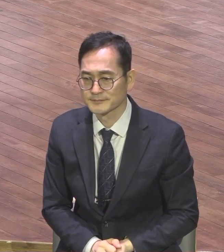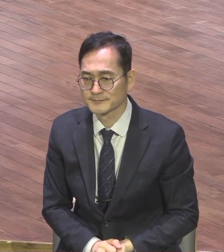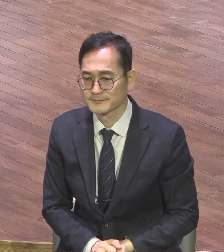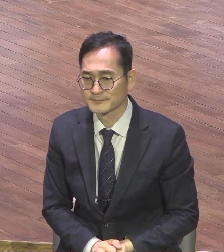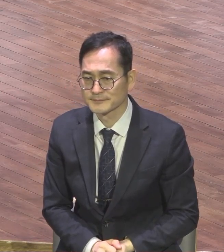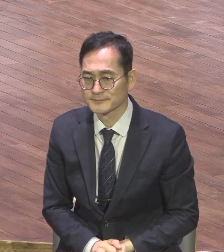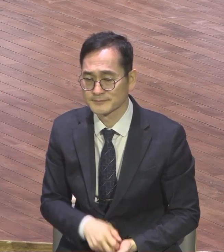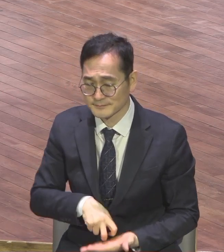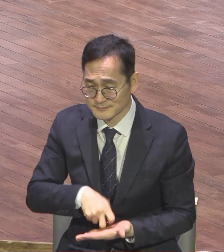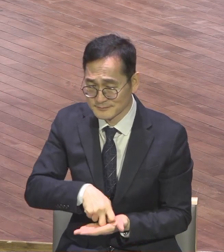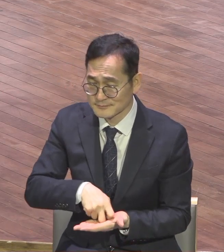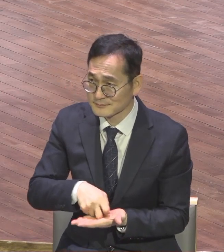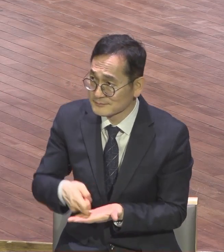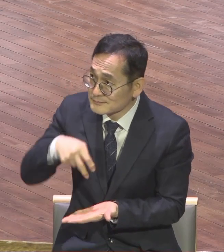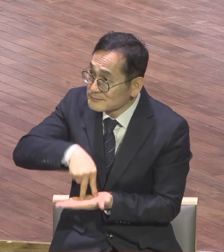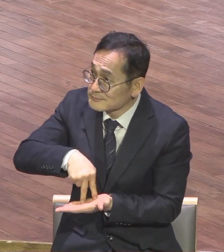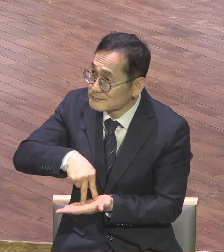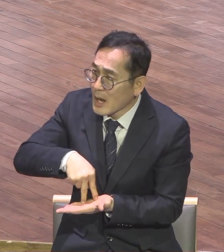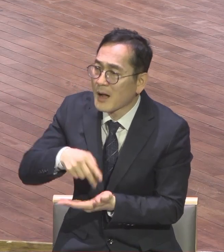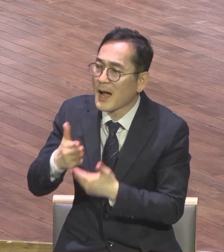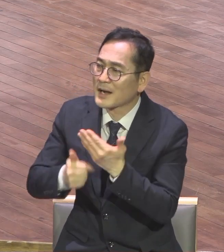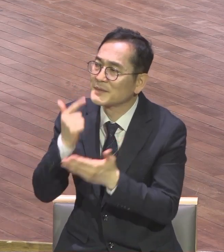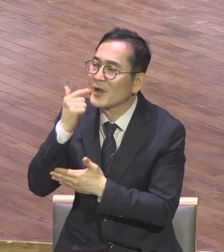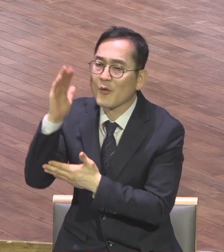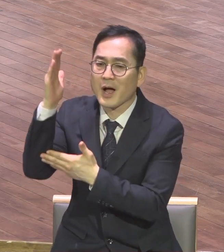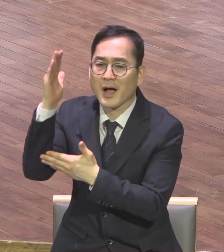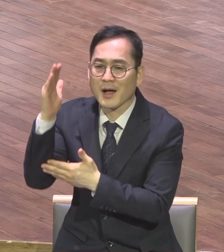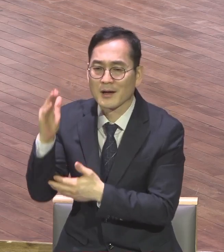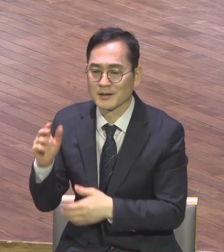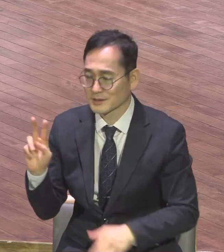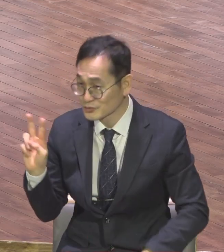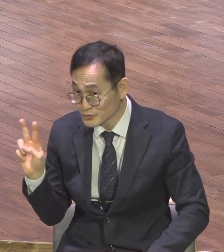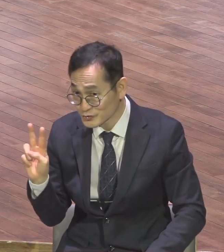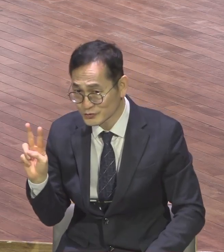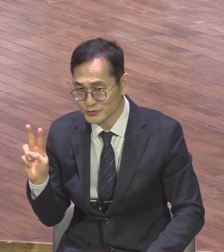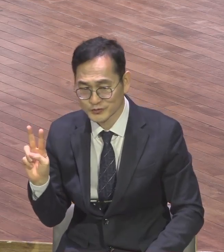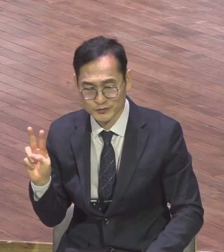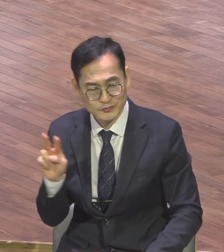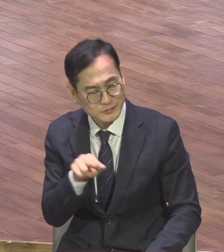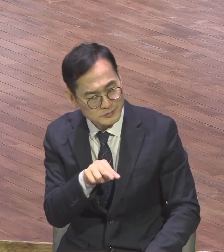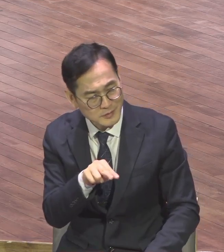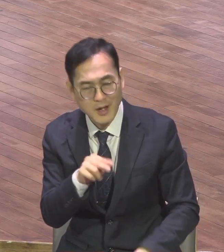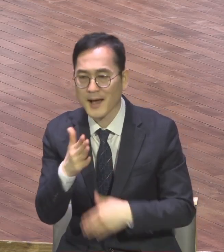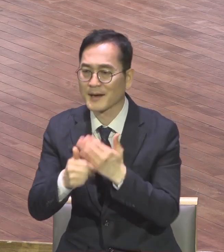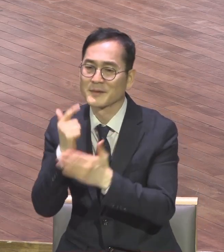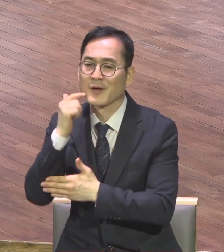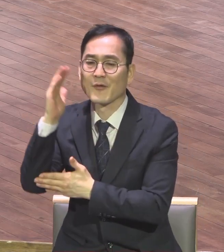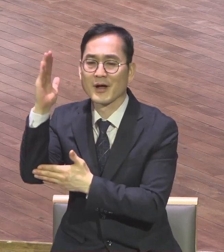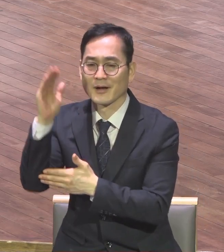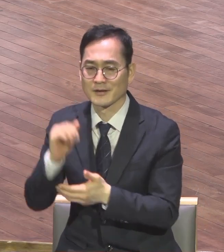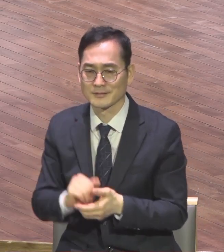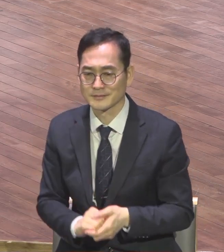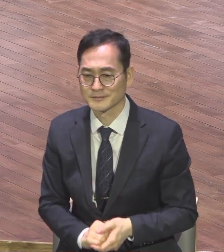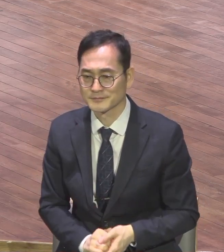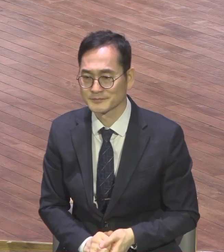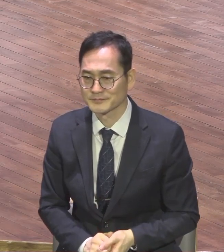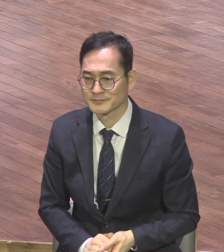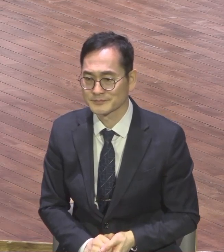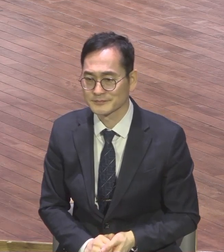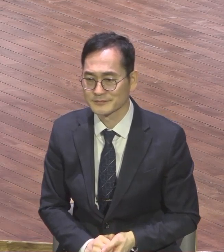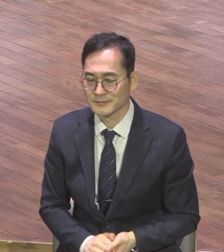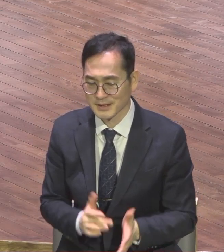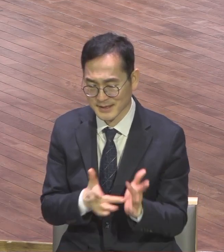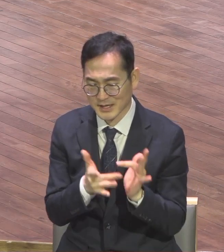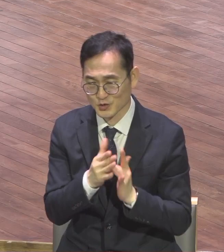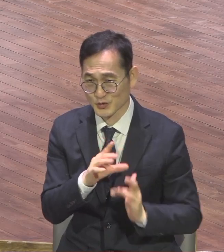치유된 것을 보고 하나님께 영광 돌렸고, 베드로와 요한은 그 앞에 쓰임 받은 일에 하나님께 영광 돌리고, 아멘, 예수 그리스도